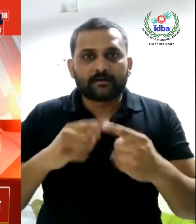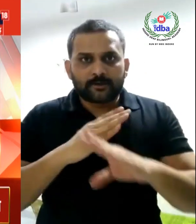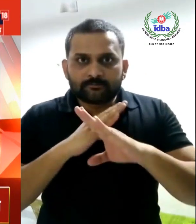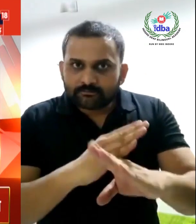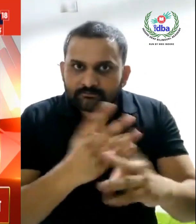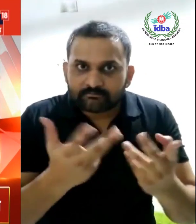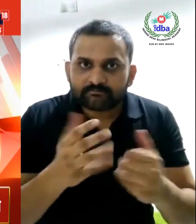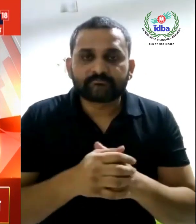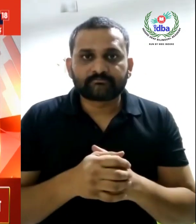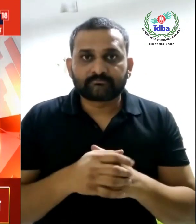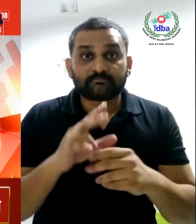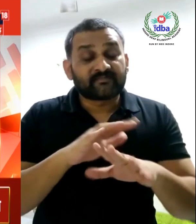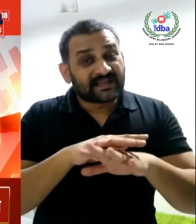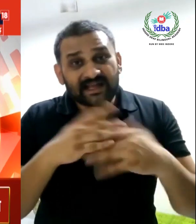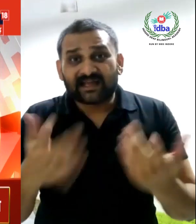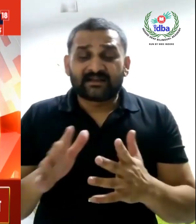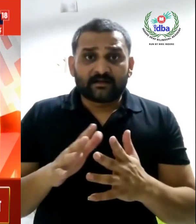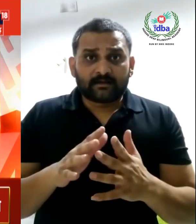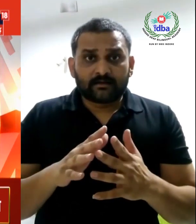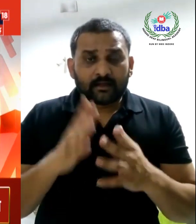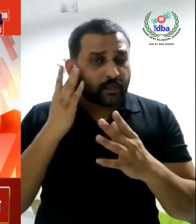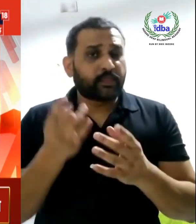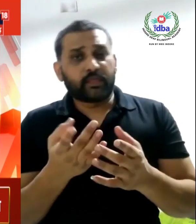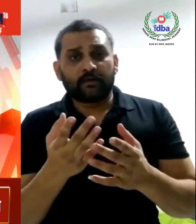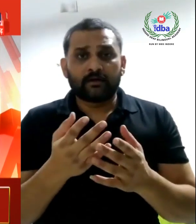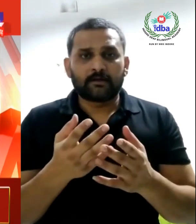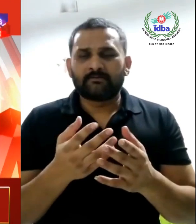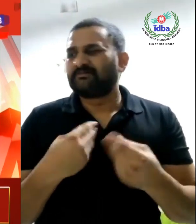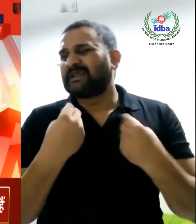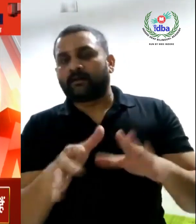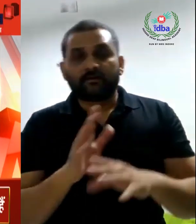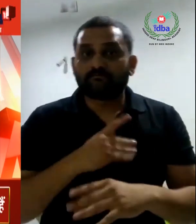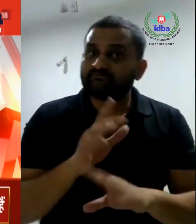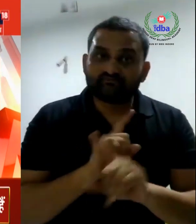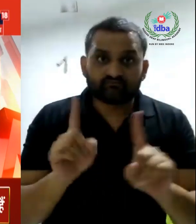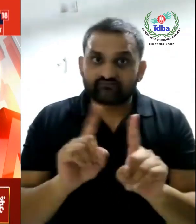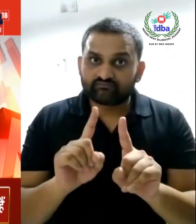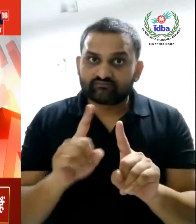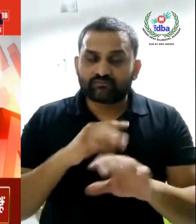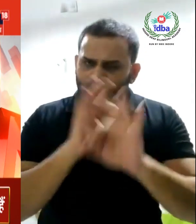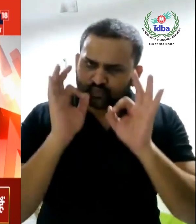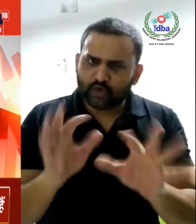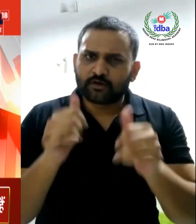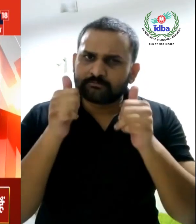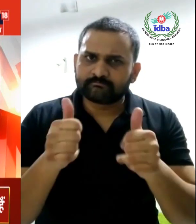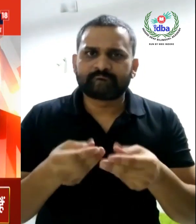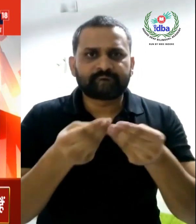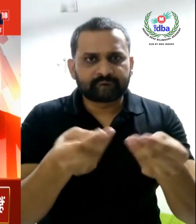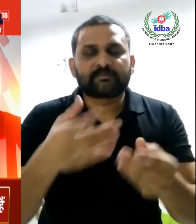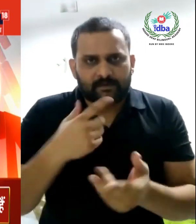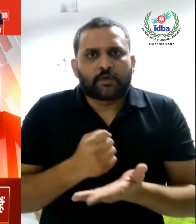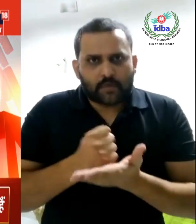से किसी प्रकार का समझौता नहीं किया जाएगा। ये प्रयास है